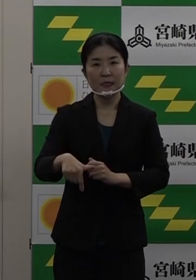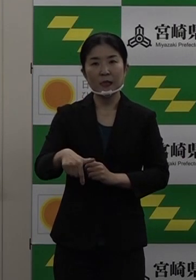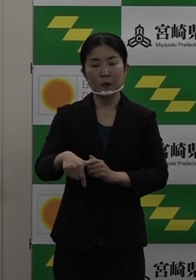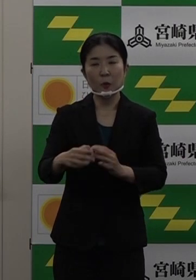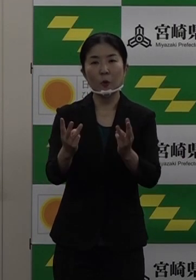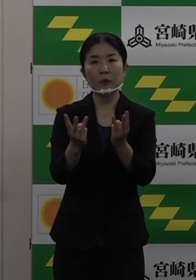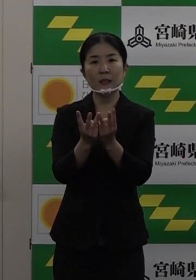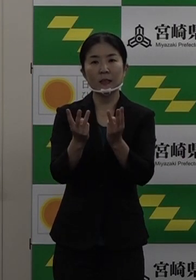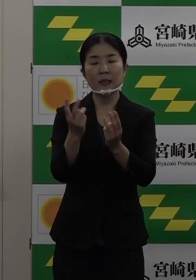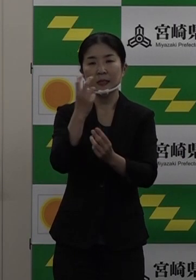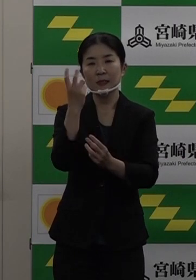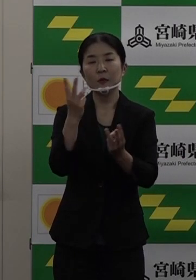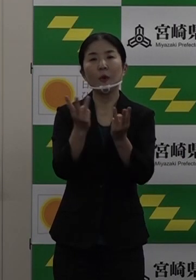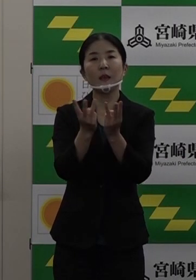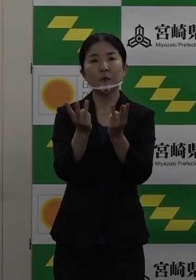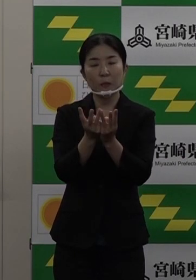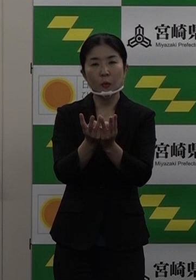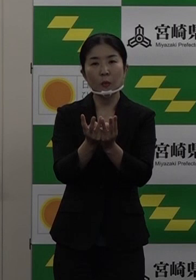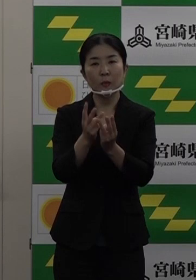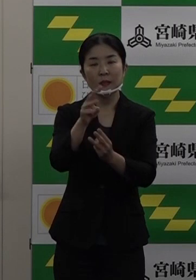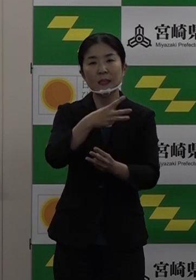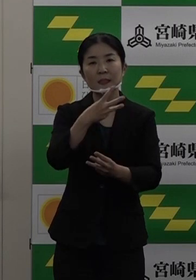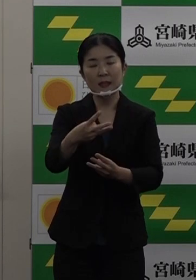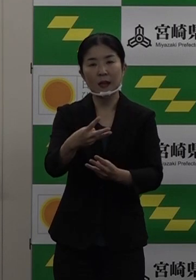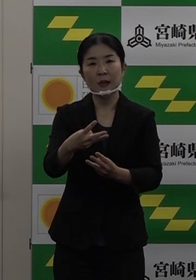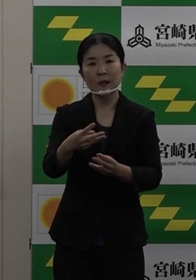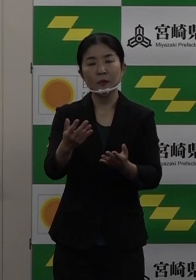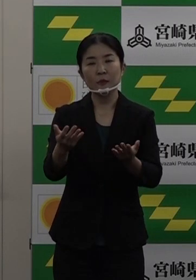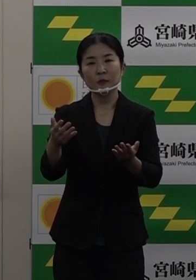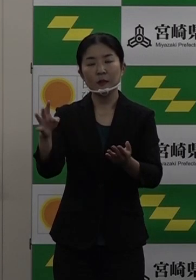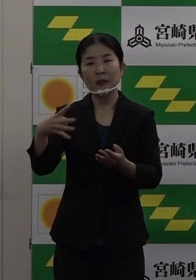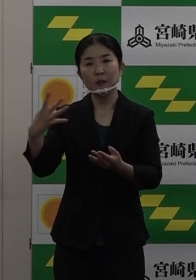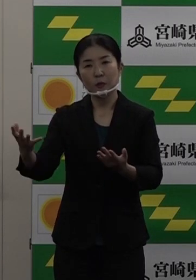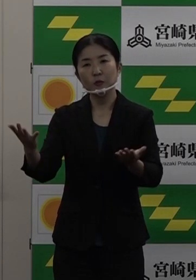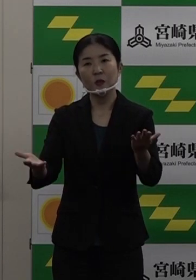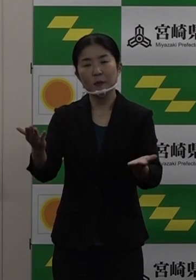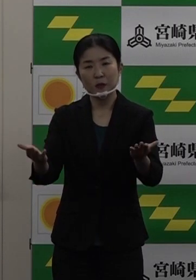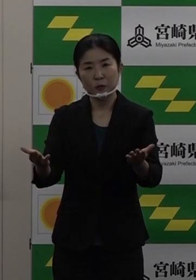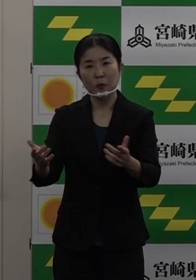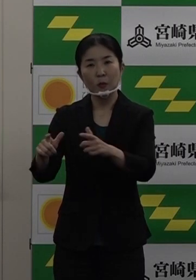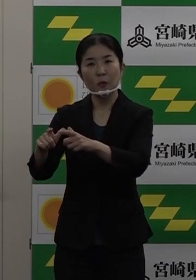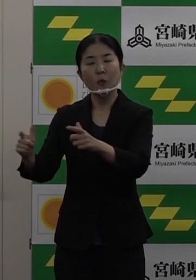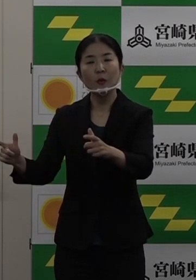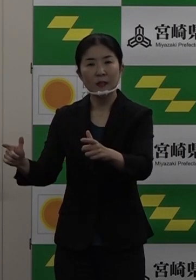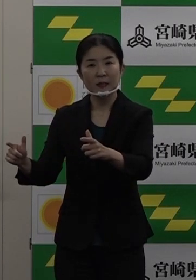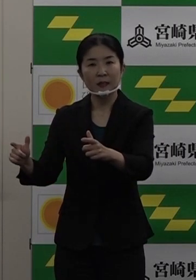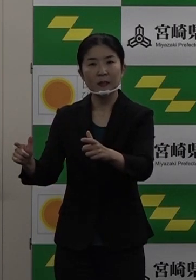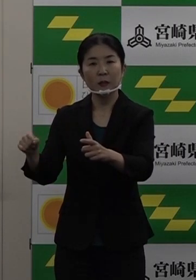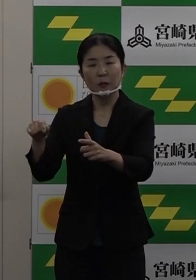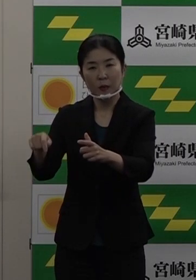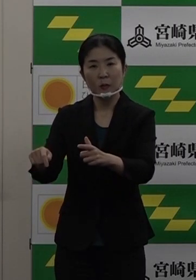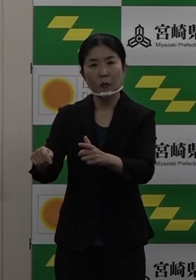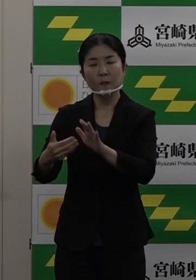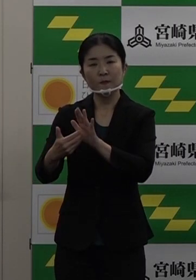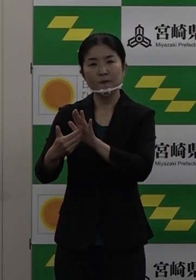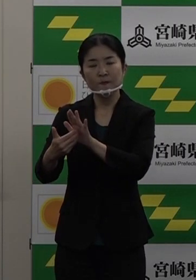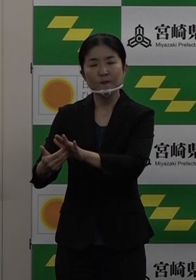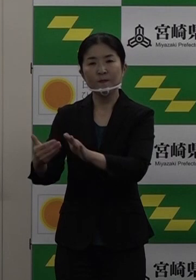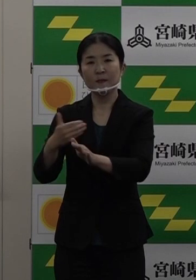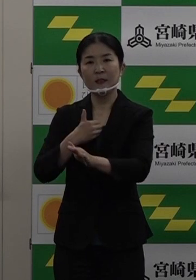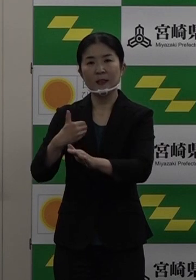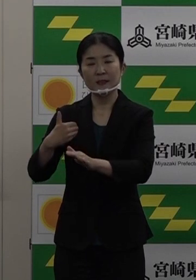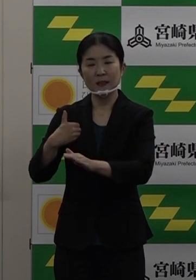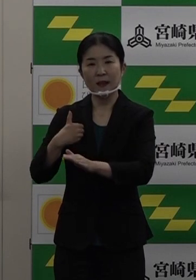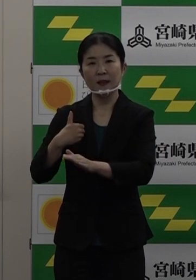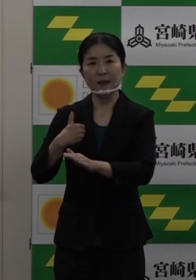数についても第3波の時以上に行うことによってですね、これも封じ込めを図ってきたという